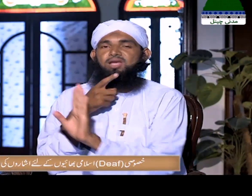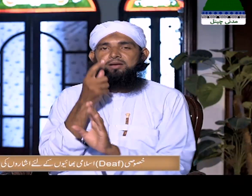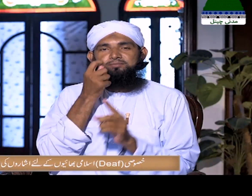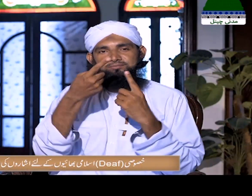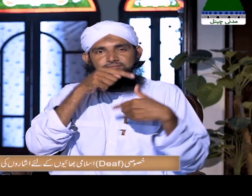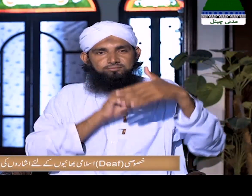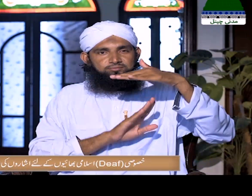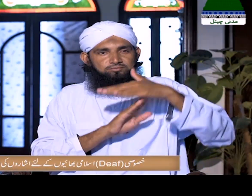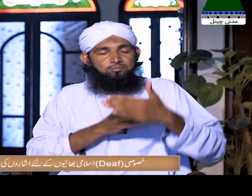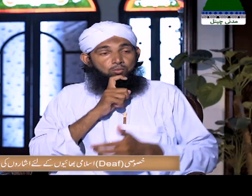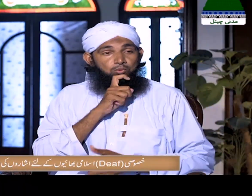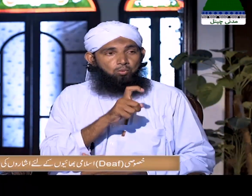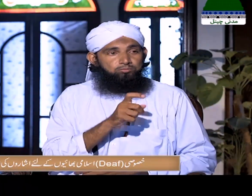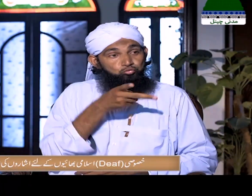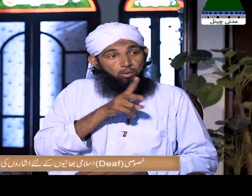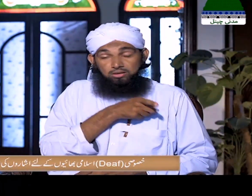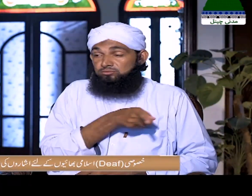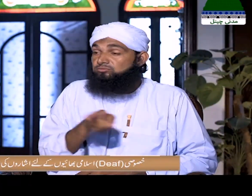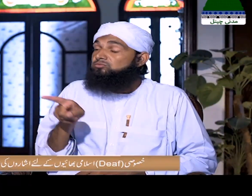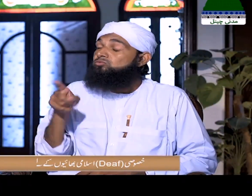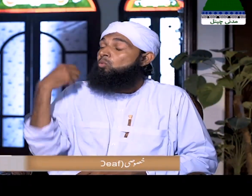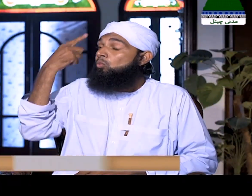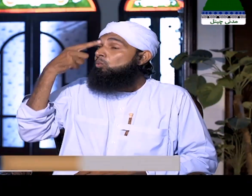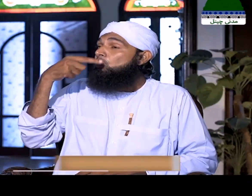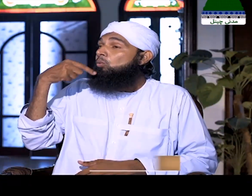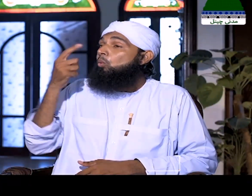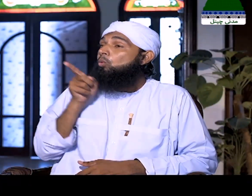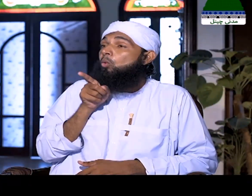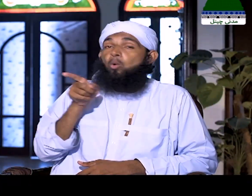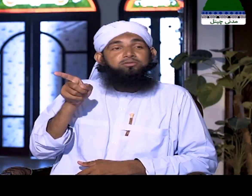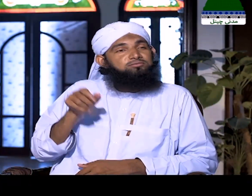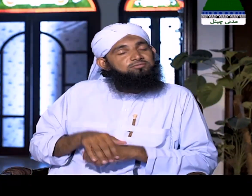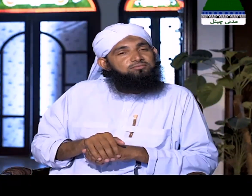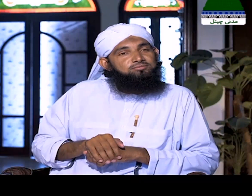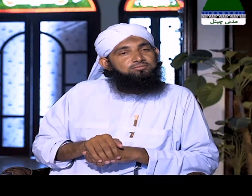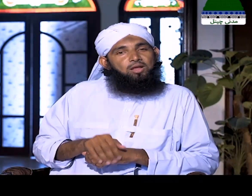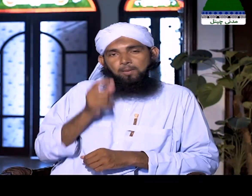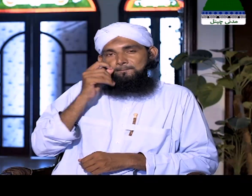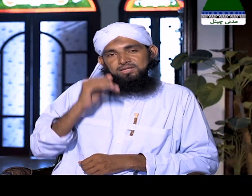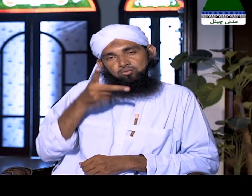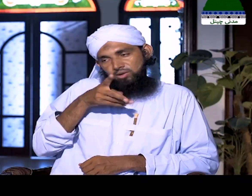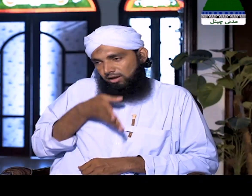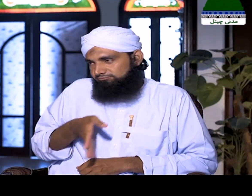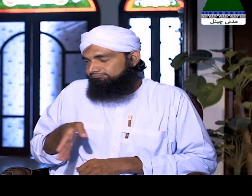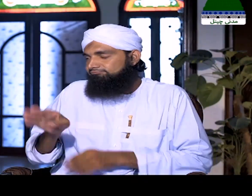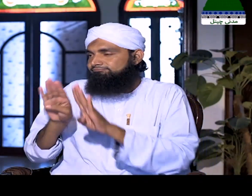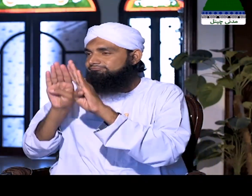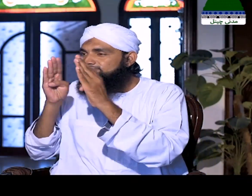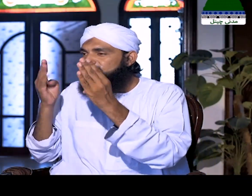اللہ علیہ نے فرمایا جاؤ دیکھو دروازے پر کون ہے۔ بچہ فوراً گیا اور واپس آ کر جواب